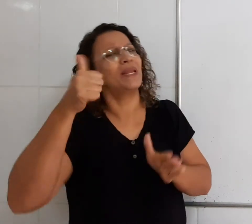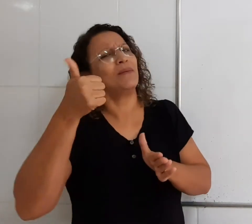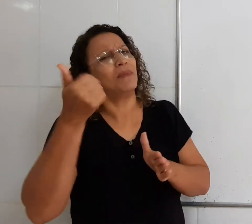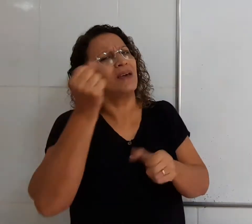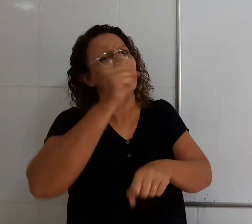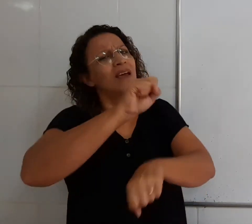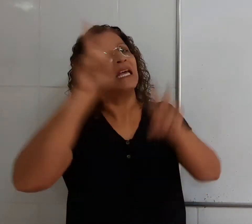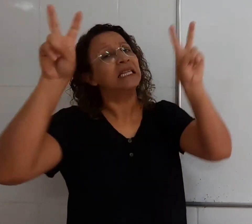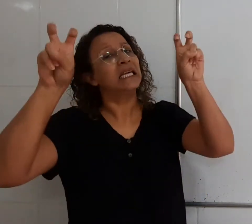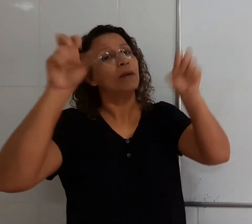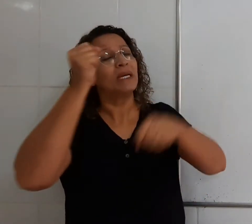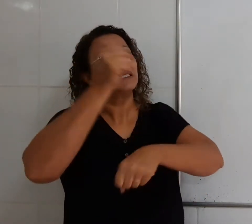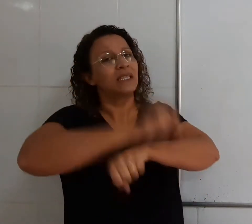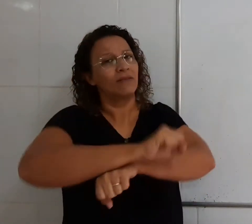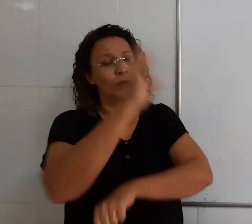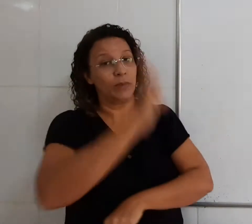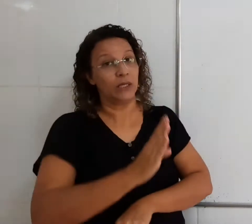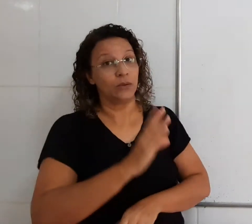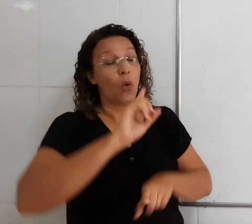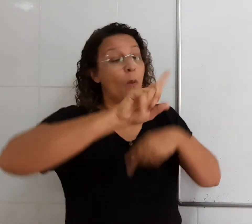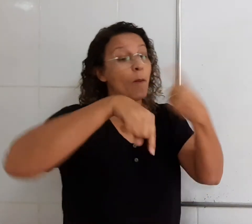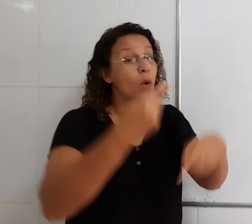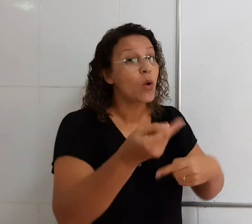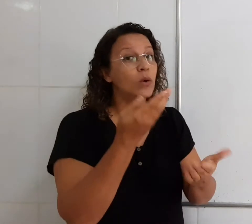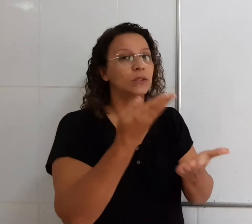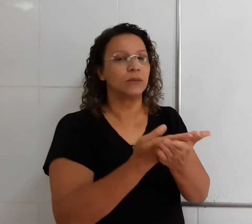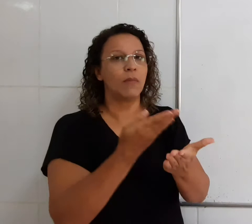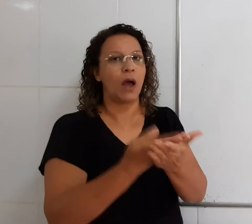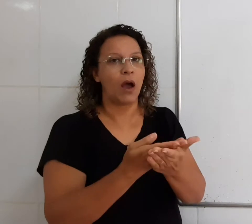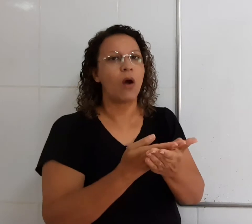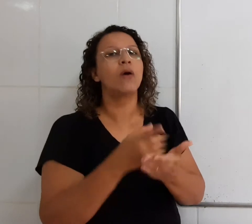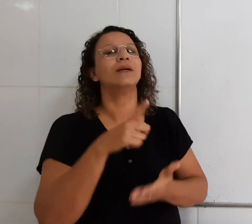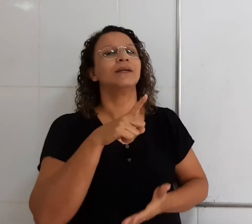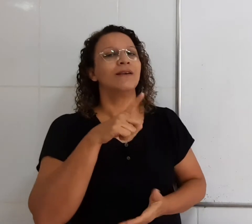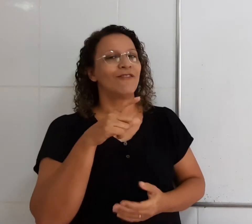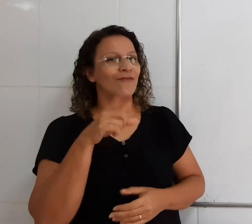Brasil. Na próxima aula, veremos como